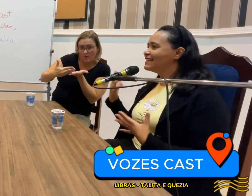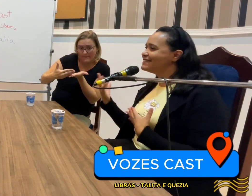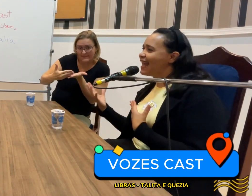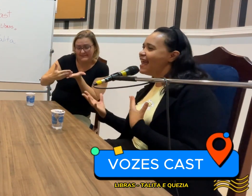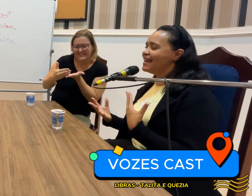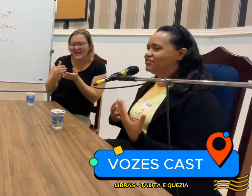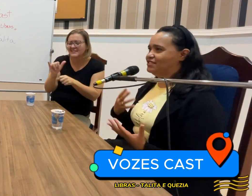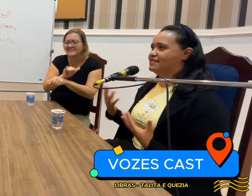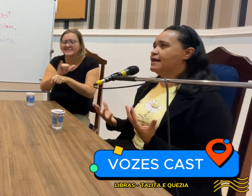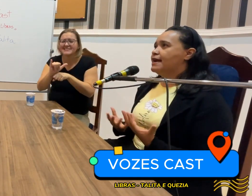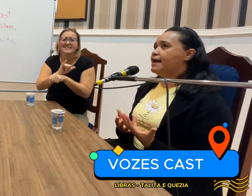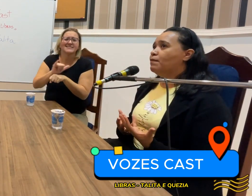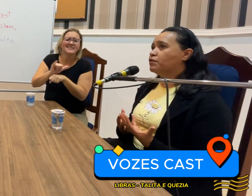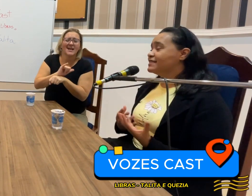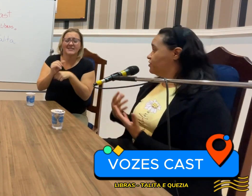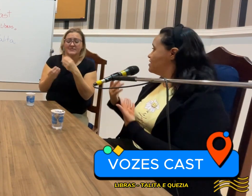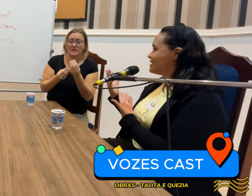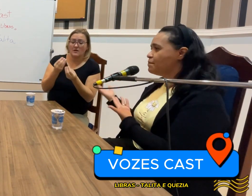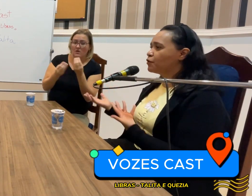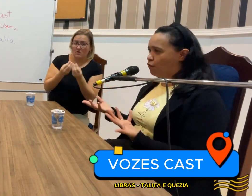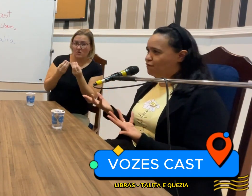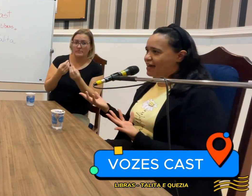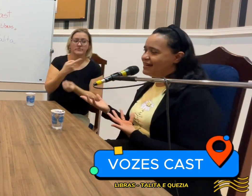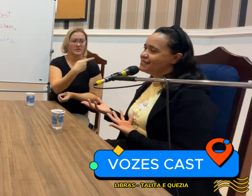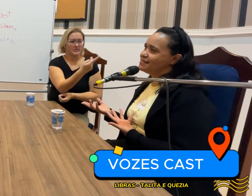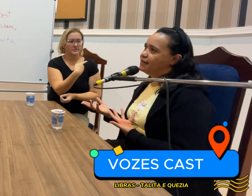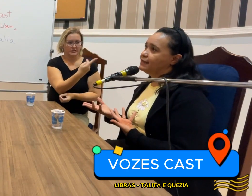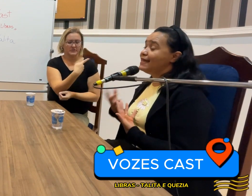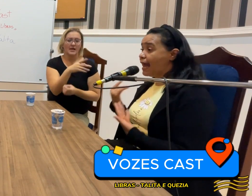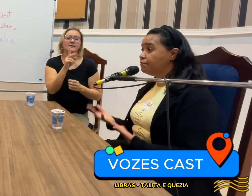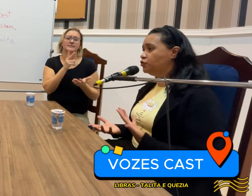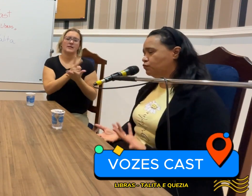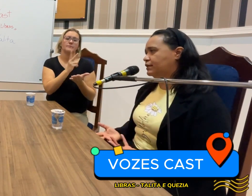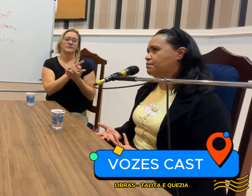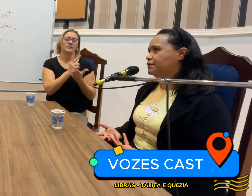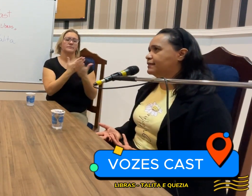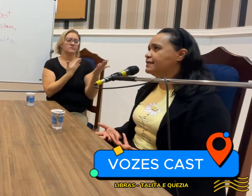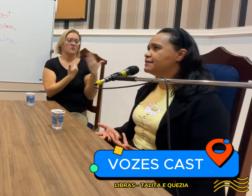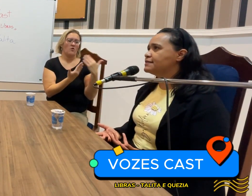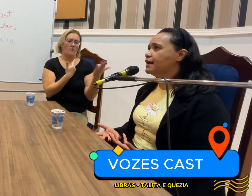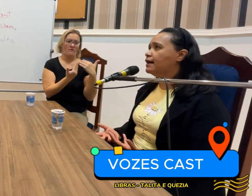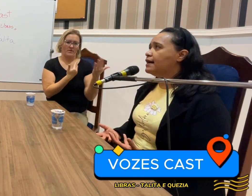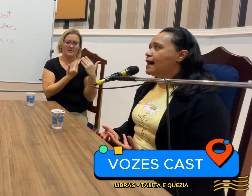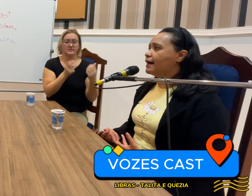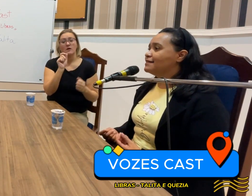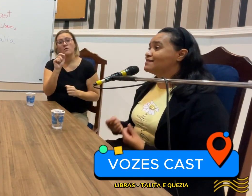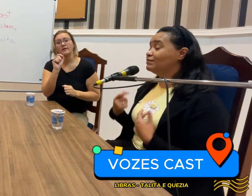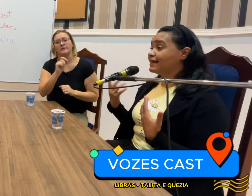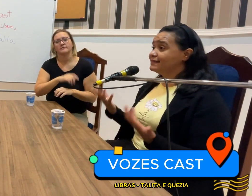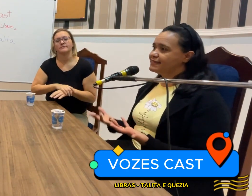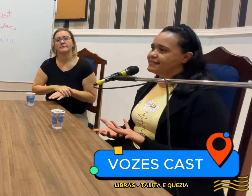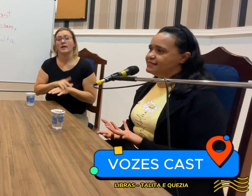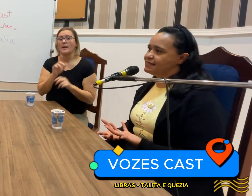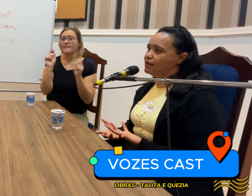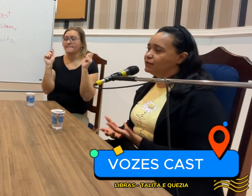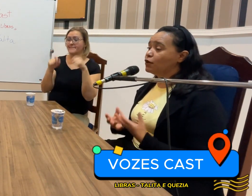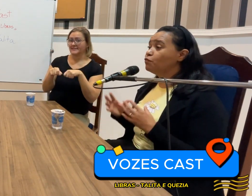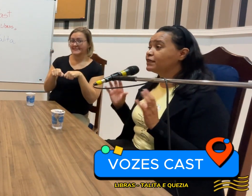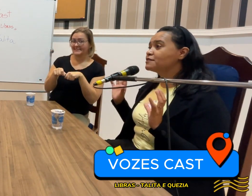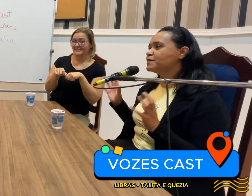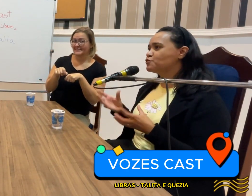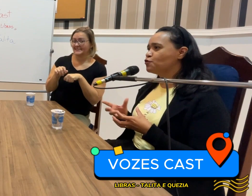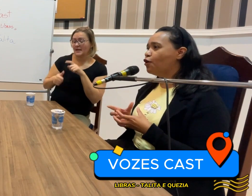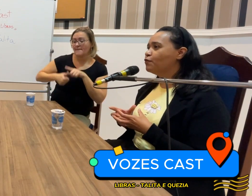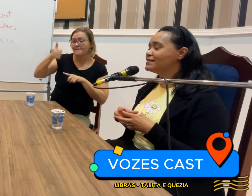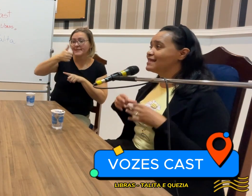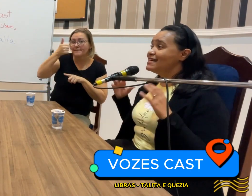né, estratégias. É uma coisa que a gente sempre conversa e é de muita importância, a questão da intercessão. Então,